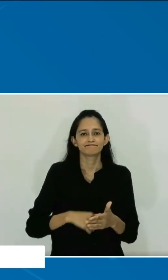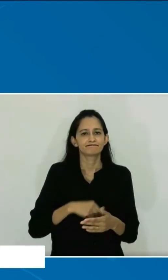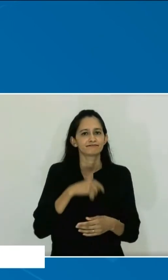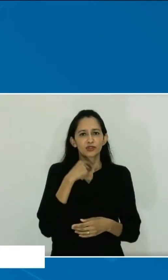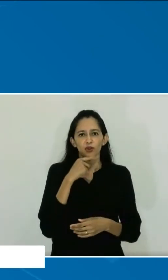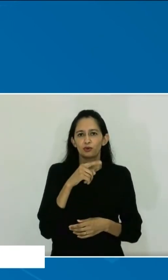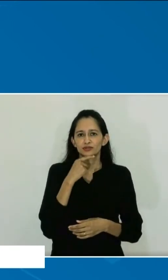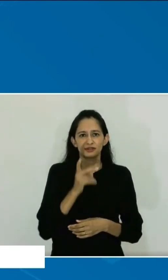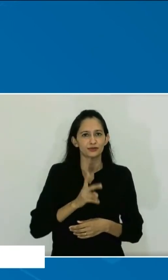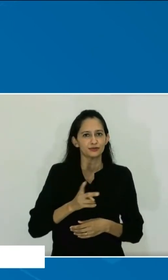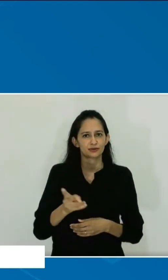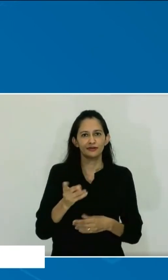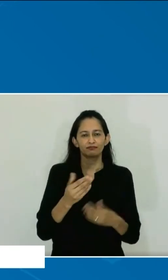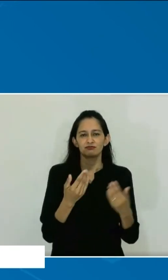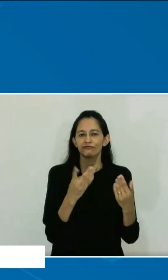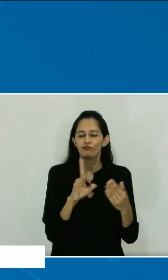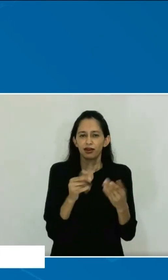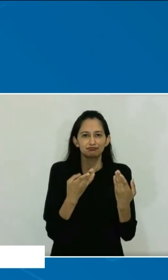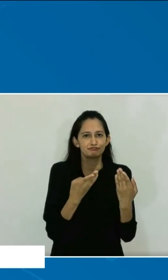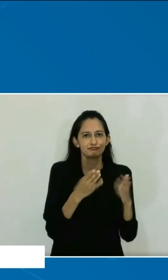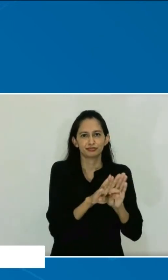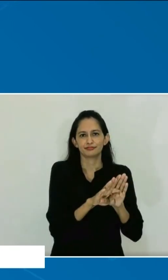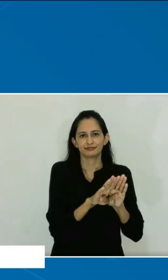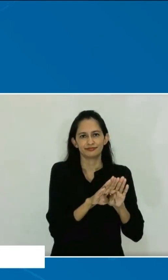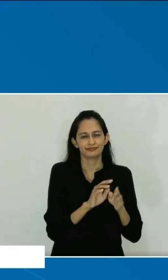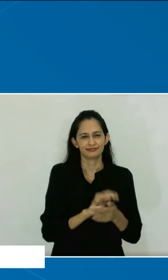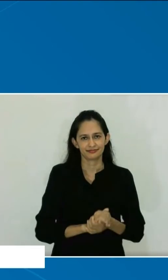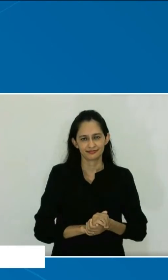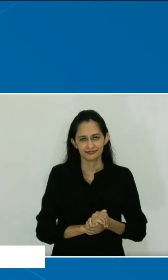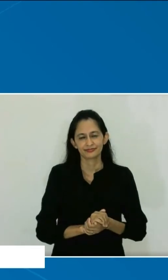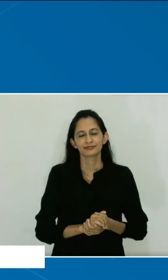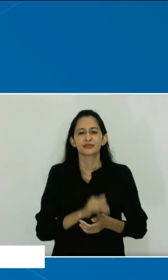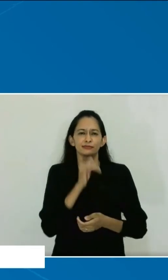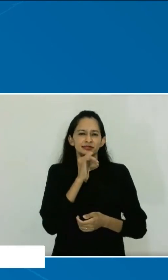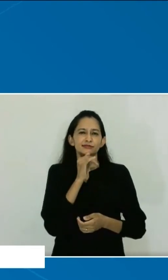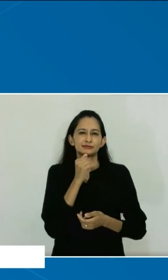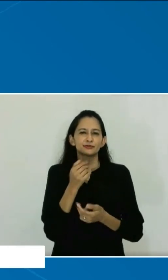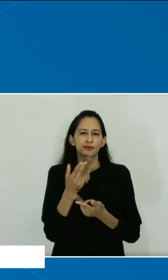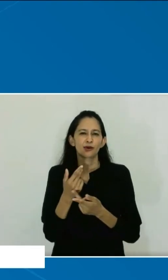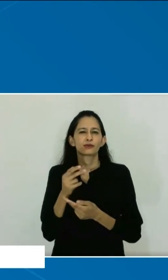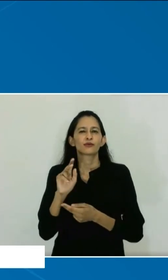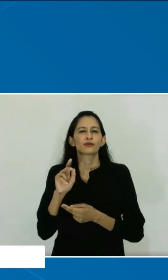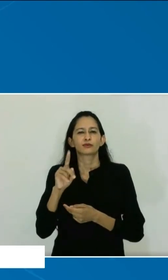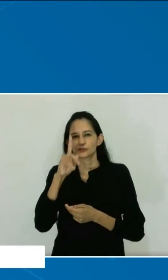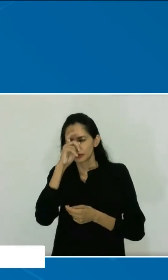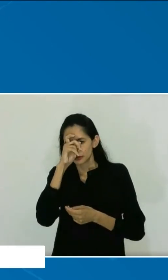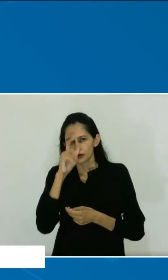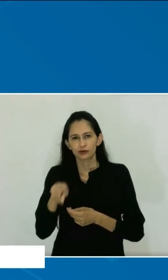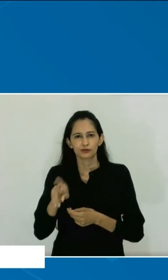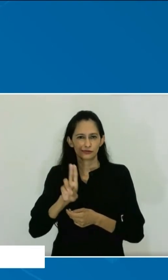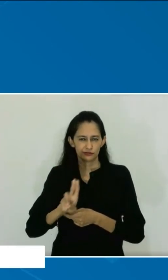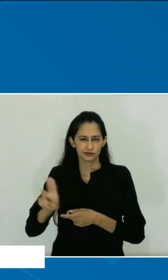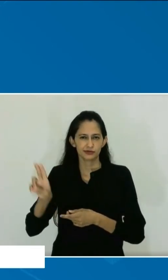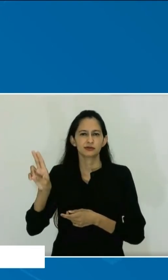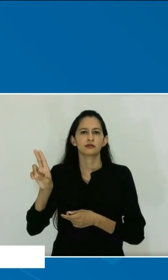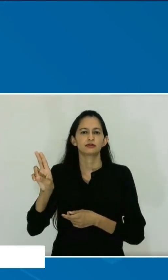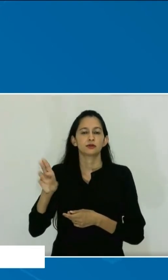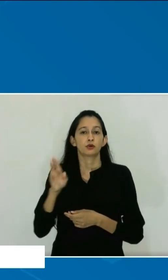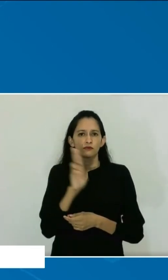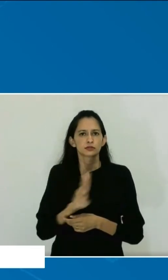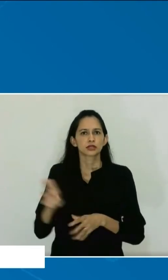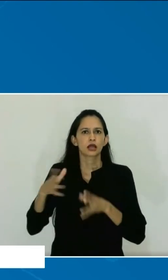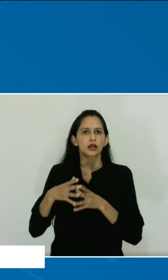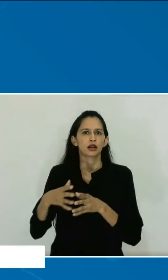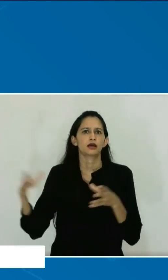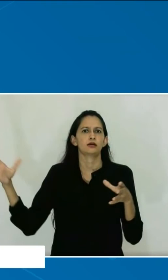Para muitas das universidades, principalmente aquelas que têm hospital universitário, aquelas que têm uma estrutura maior,